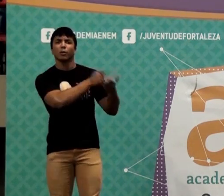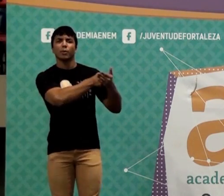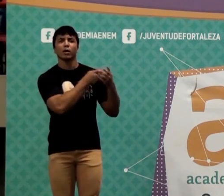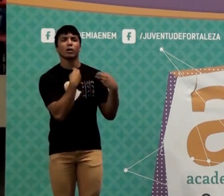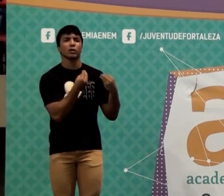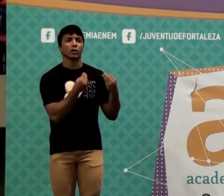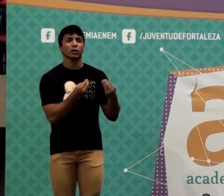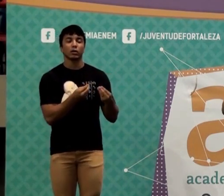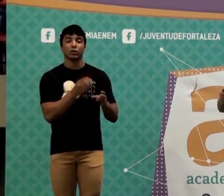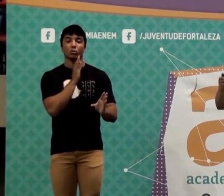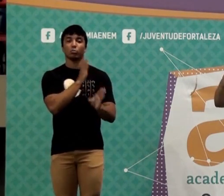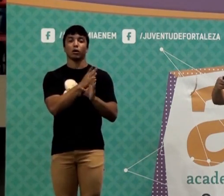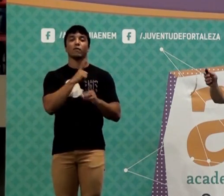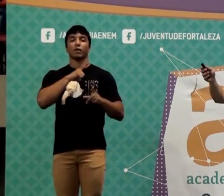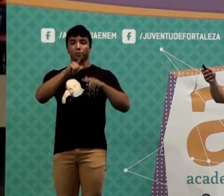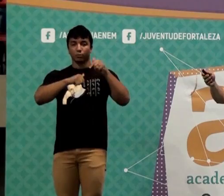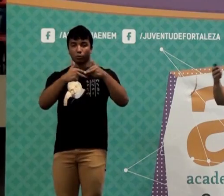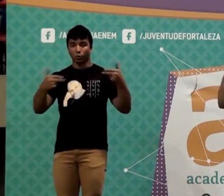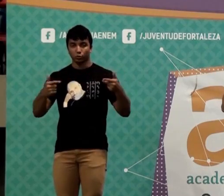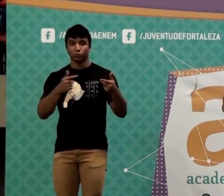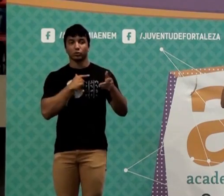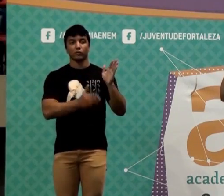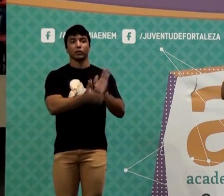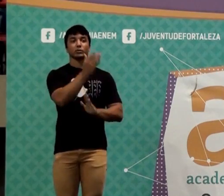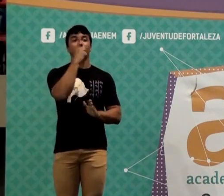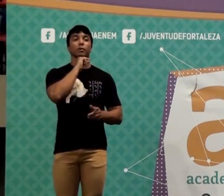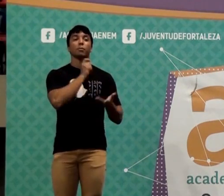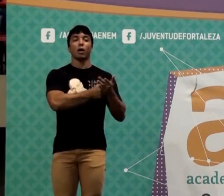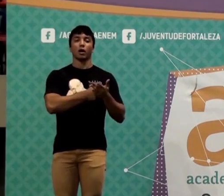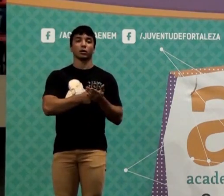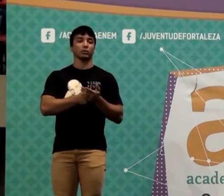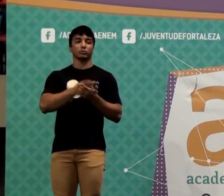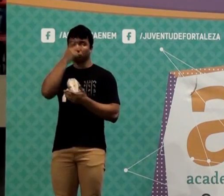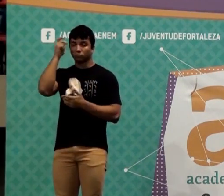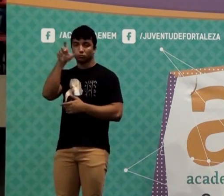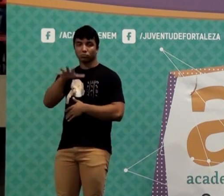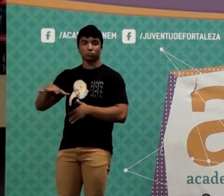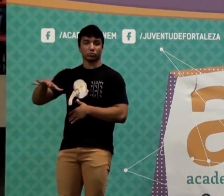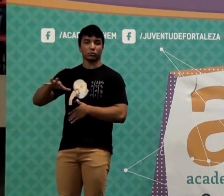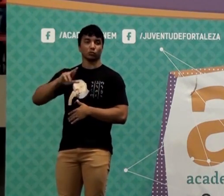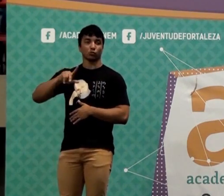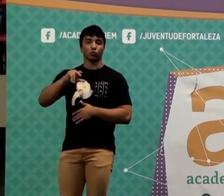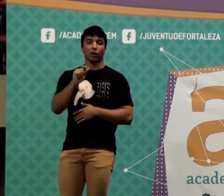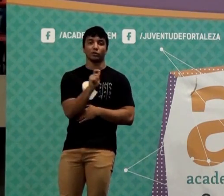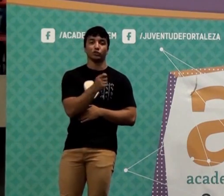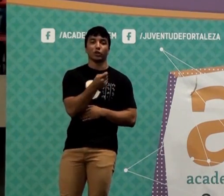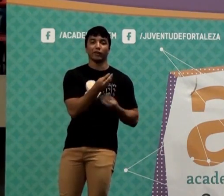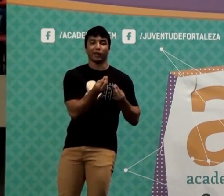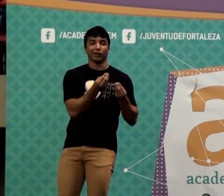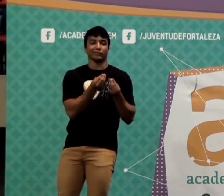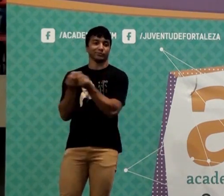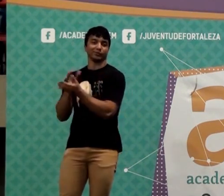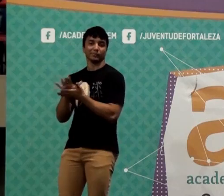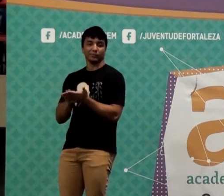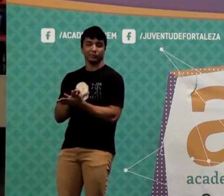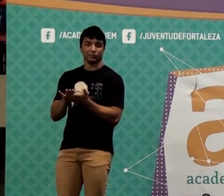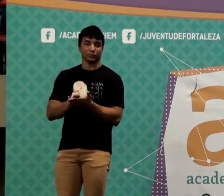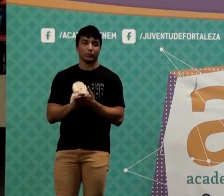ferramenta. Nem está aí, mas ainda tem outro imposto. Albergagem. Se o senhor feudal